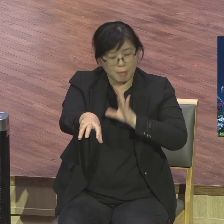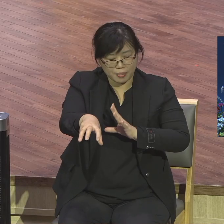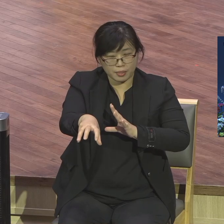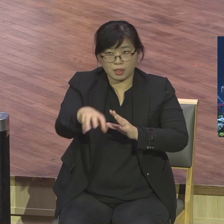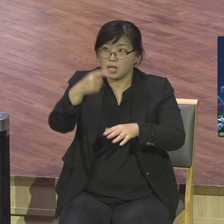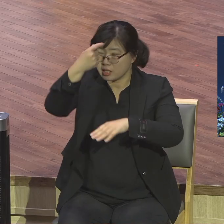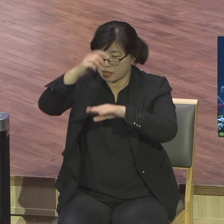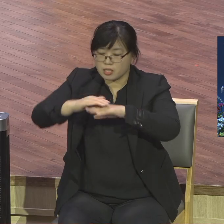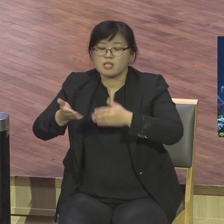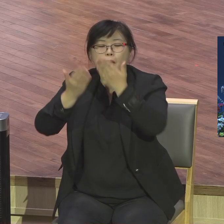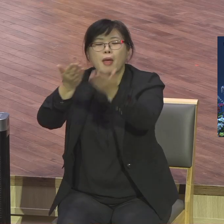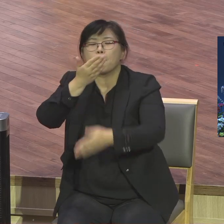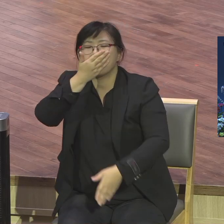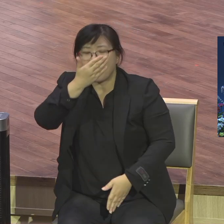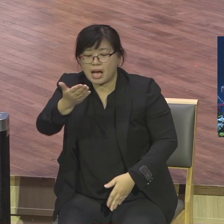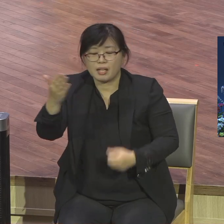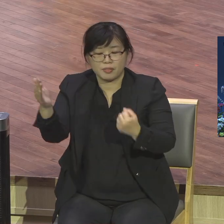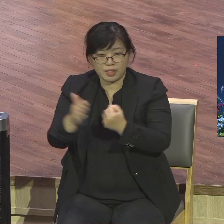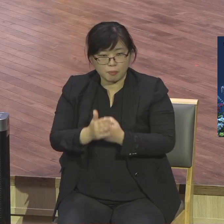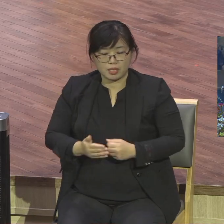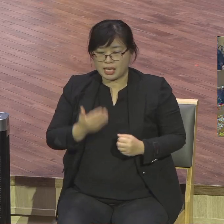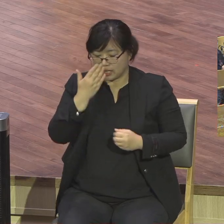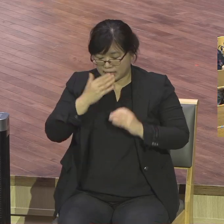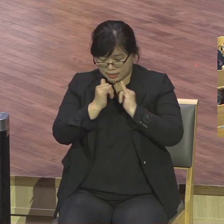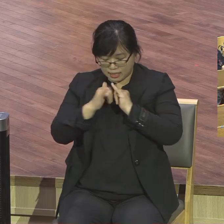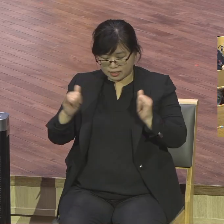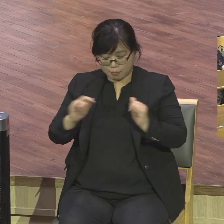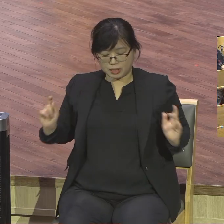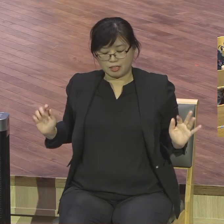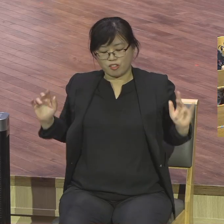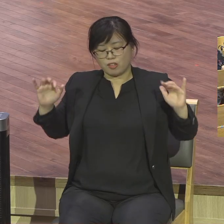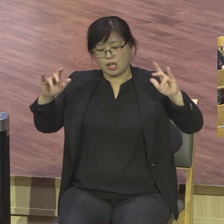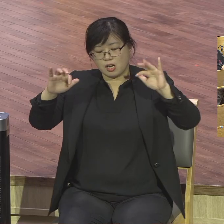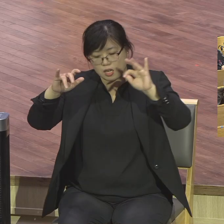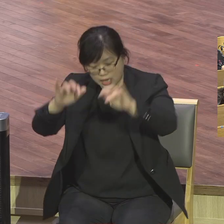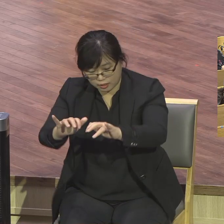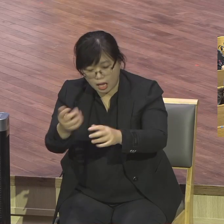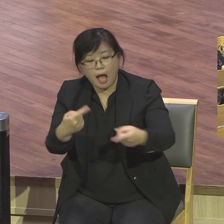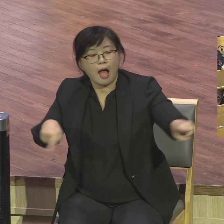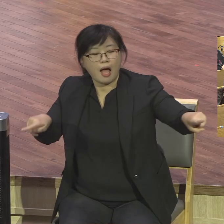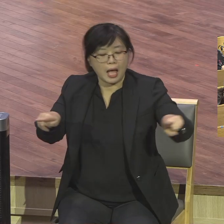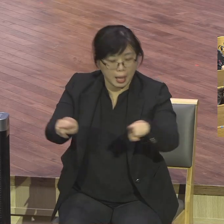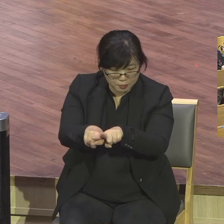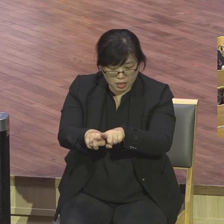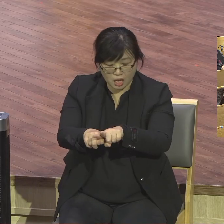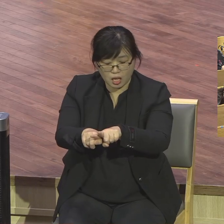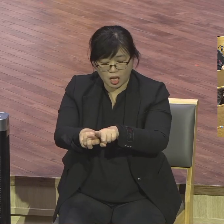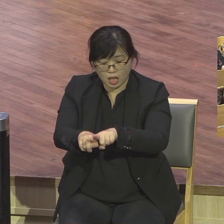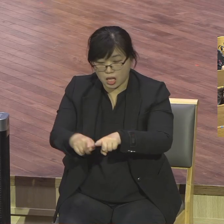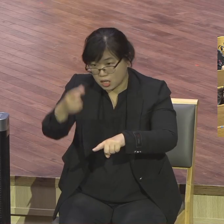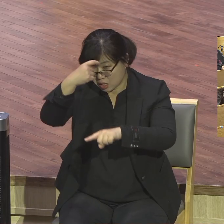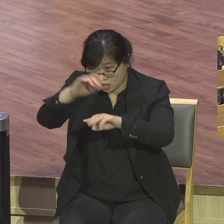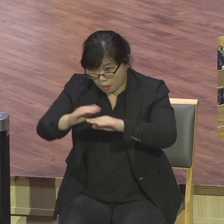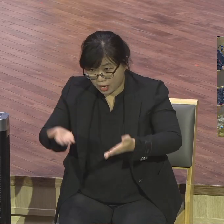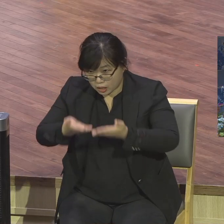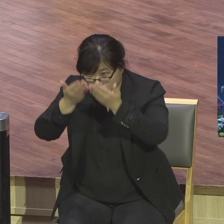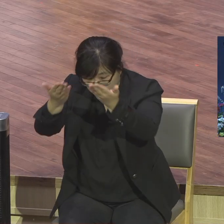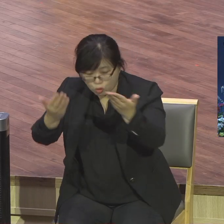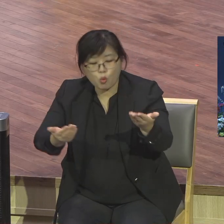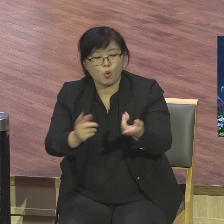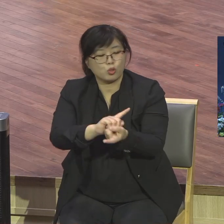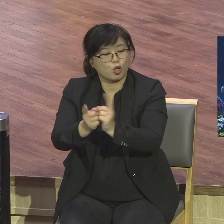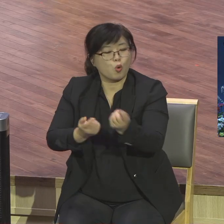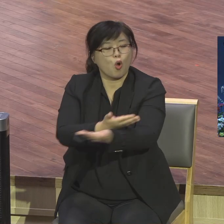예배 자리는 영광스러운 자리예요 얼마나 예배가 죽고 온 줄 몰라요 그래서 일제시대